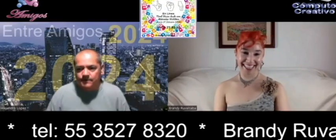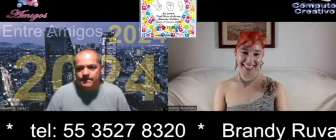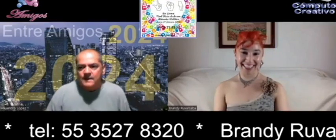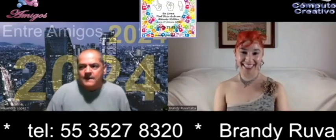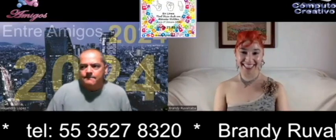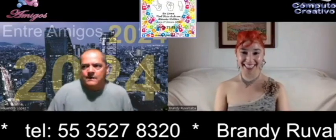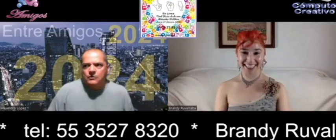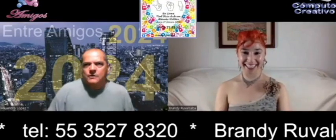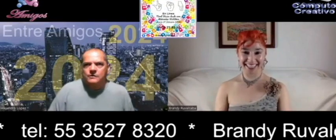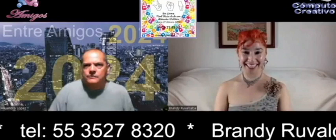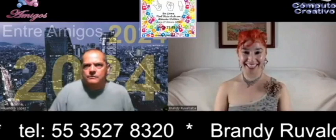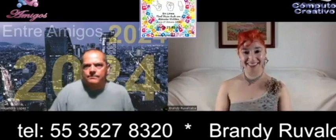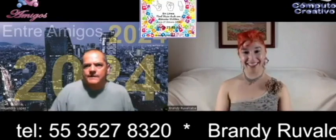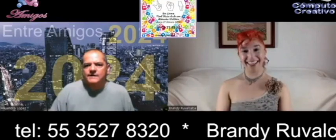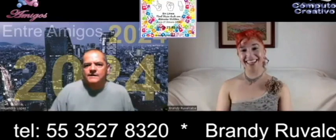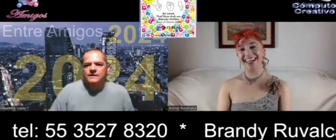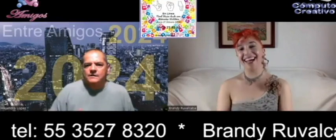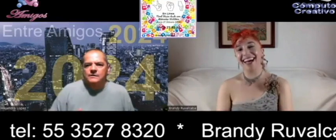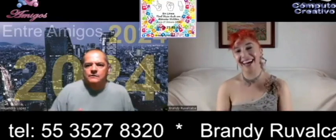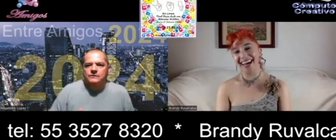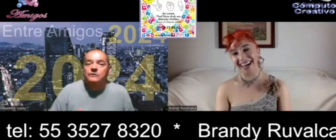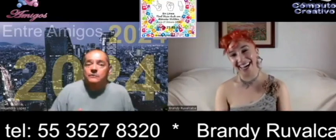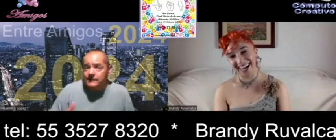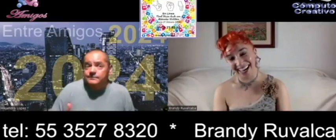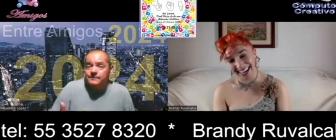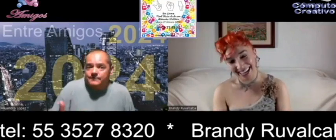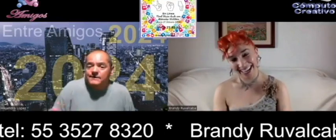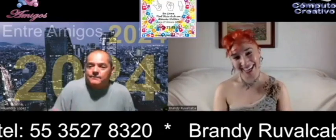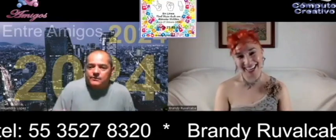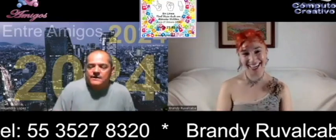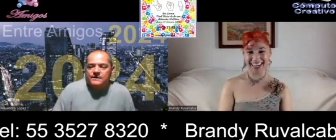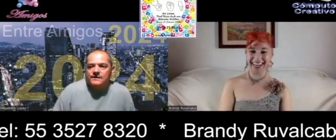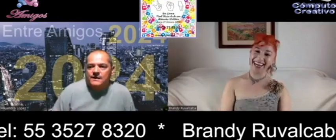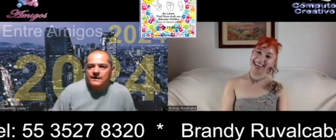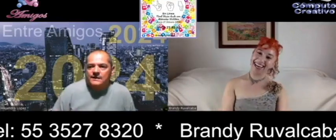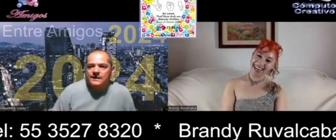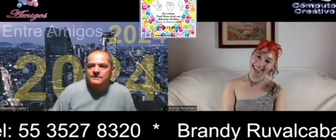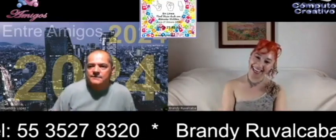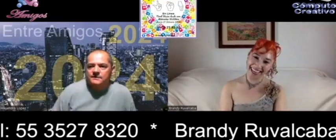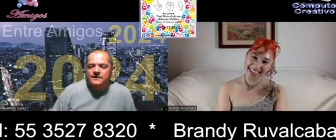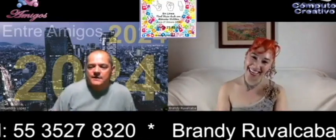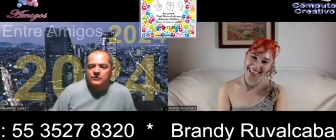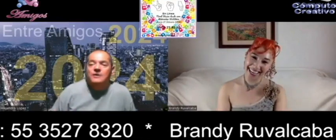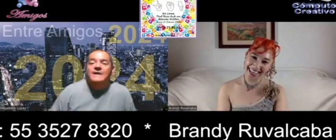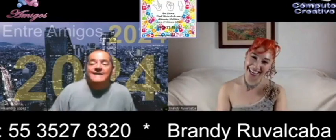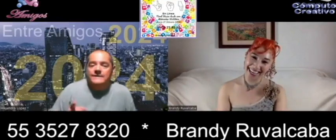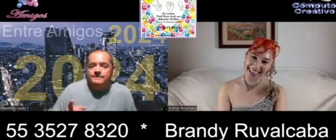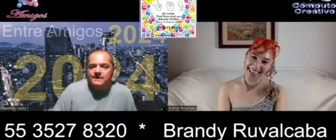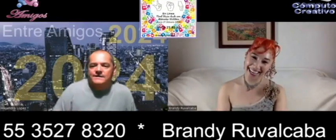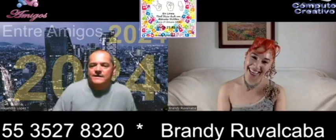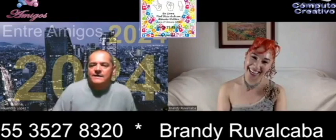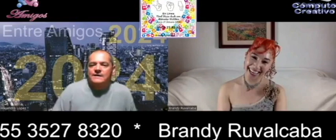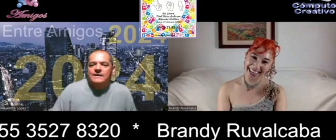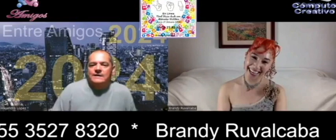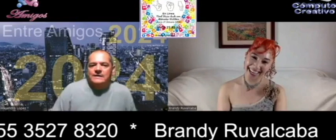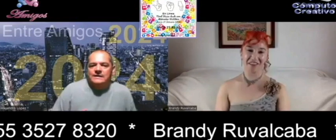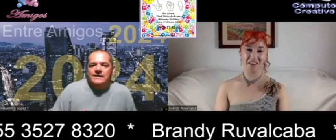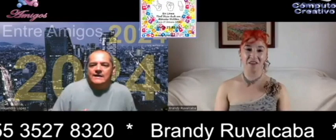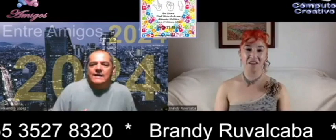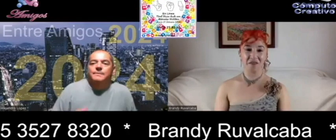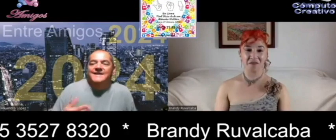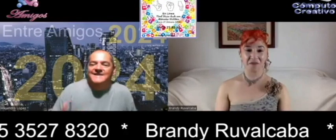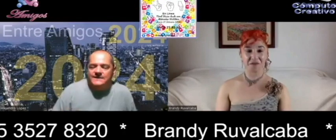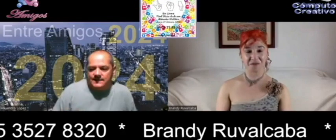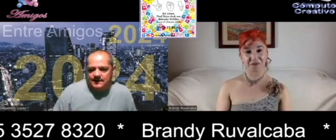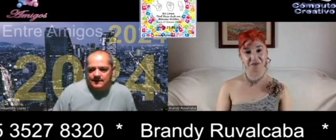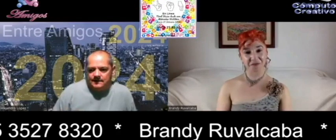cosa, ¿no? Pero creo que son parte, es parte importante de la misma vida, ¿no? Y es parte